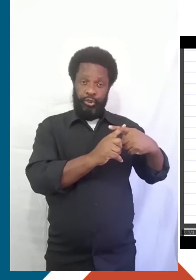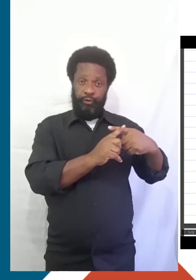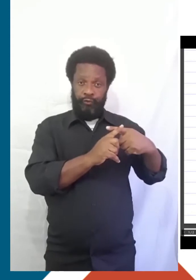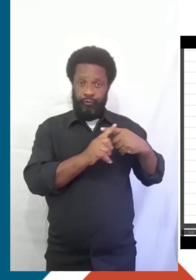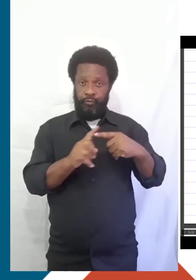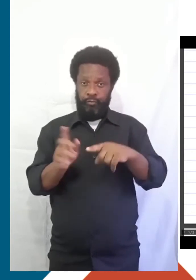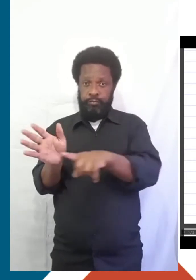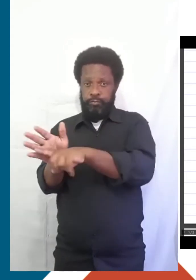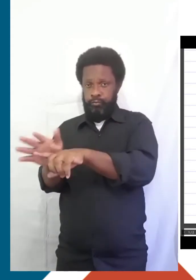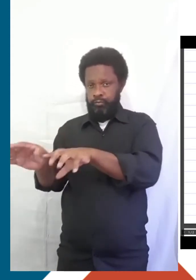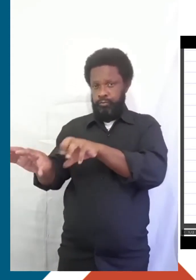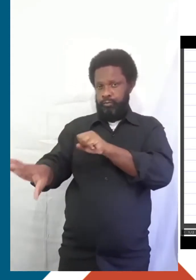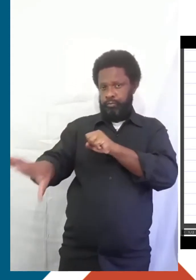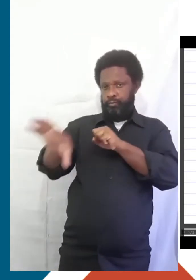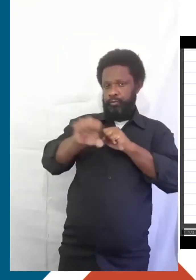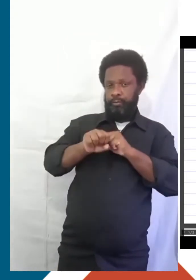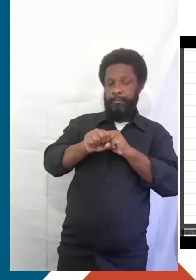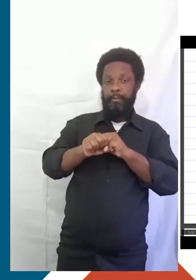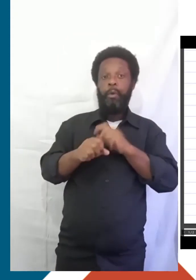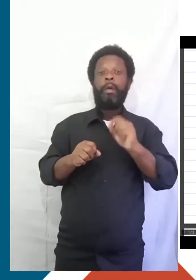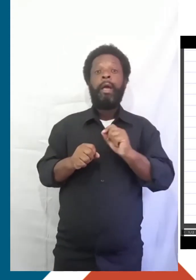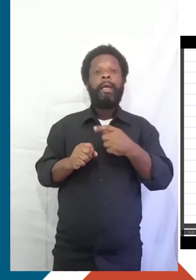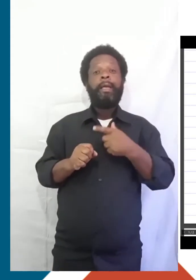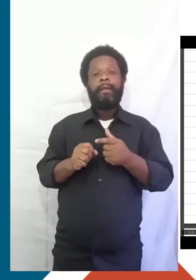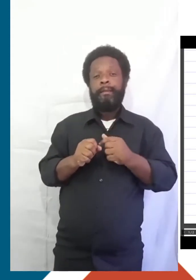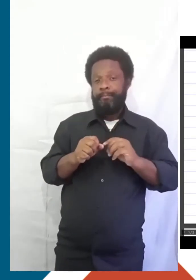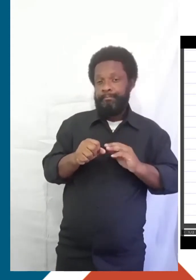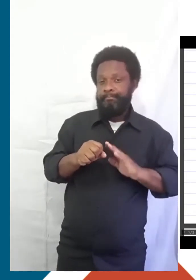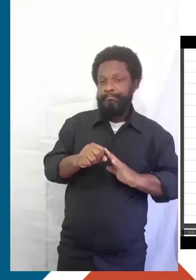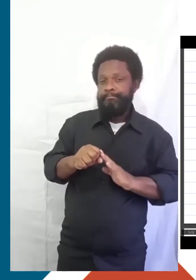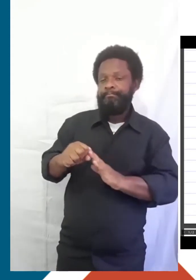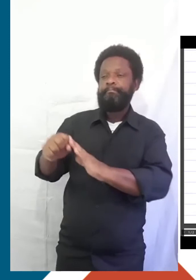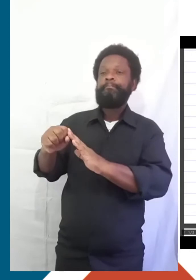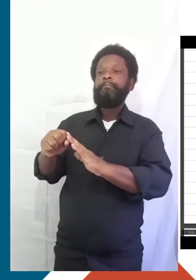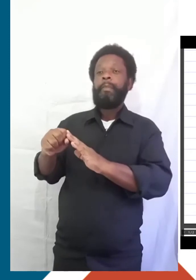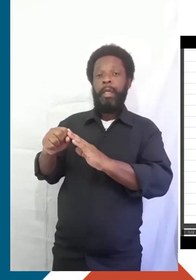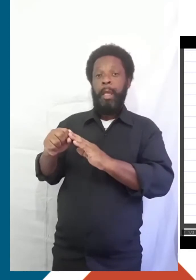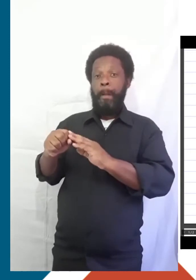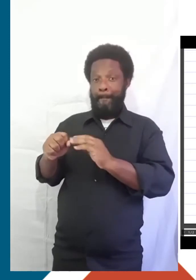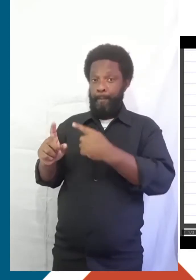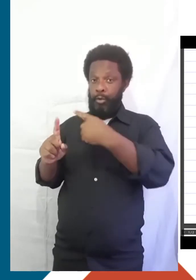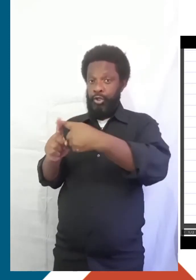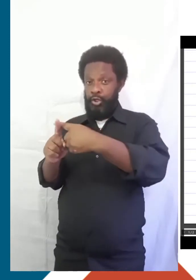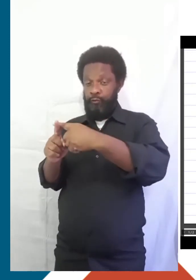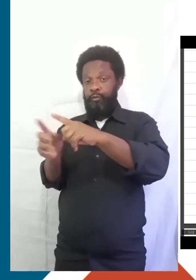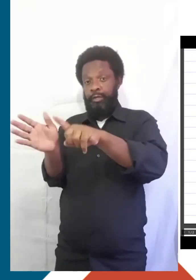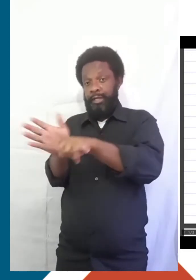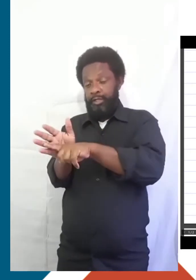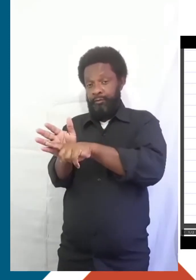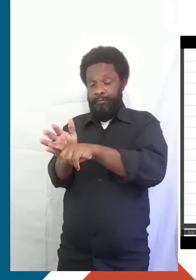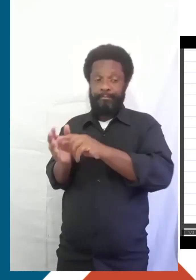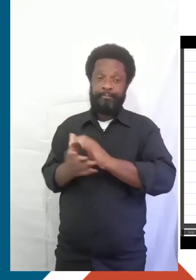positivo atrai um negativo, o negativo atrai um positivo, ou melhor, ele induz um